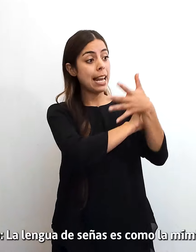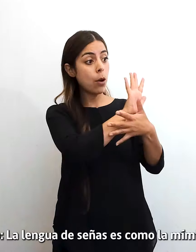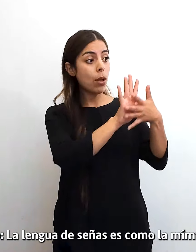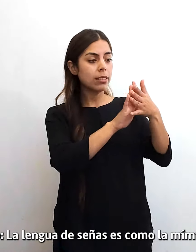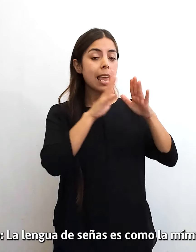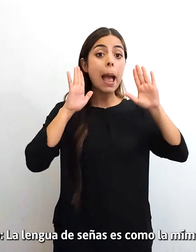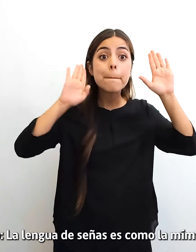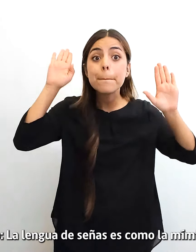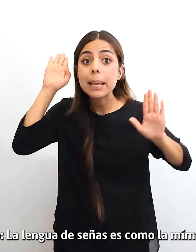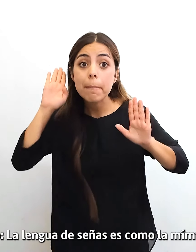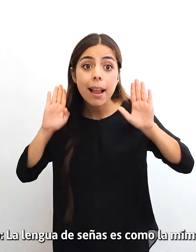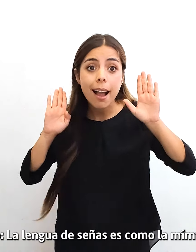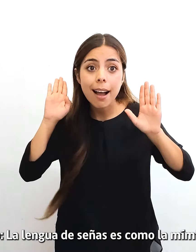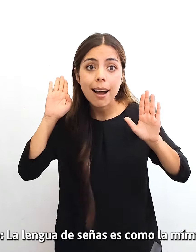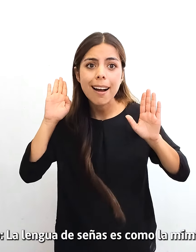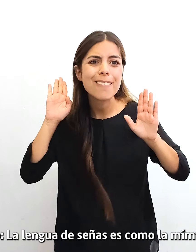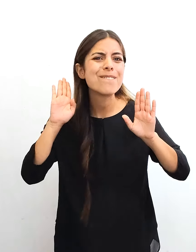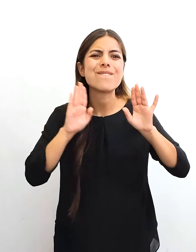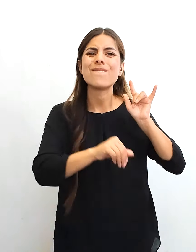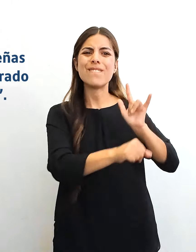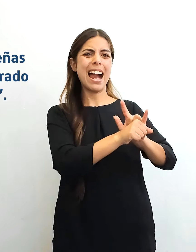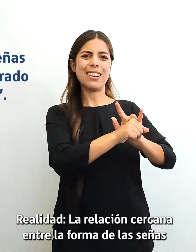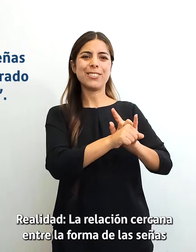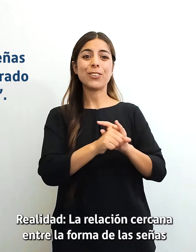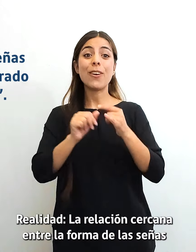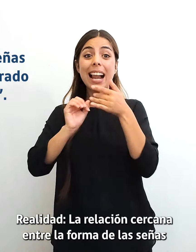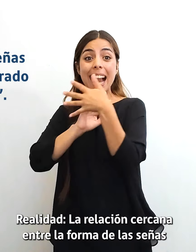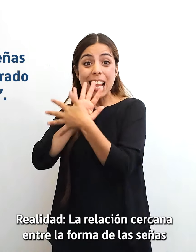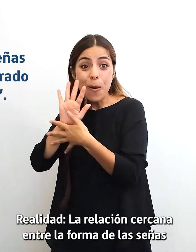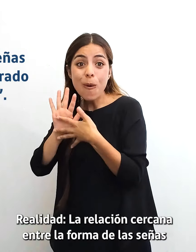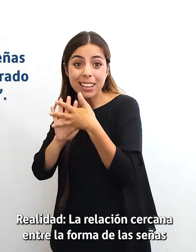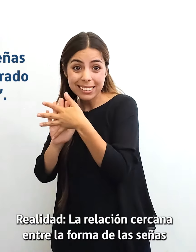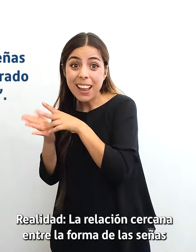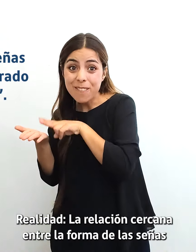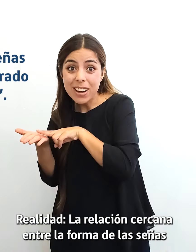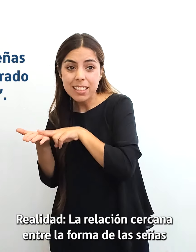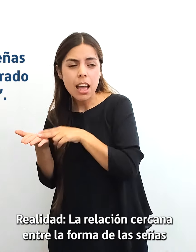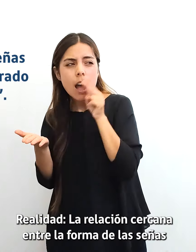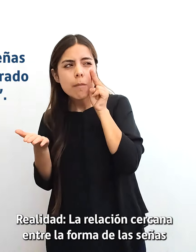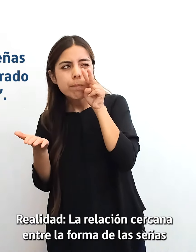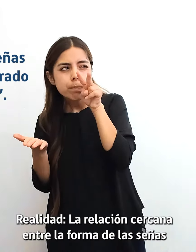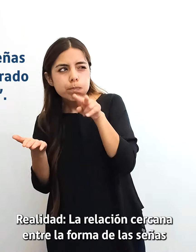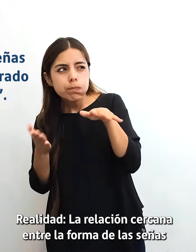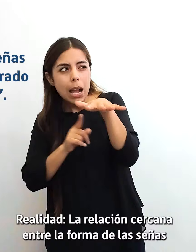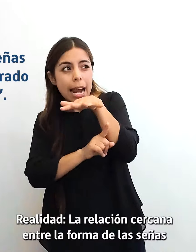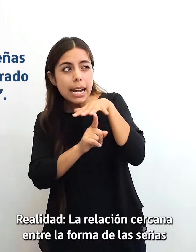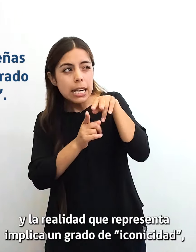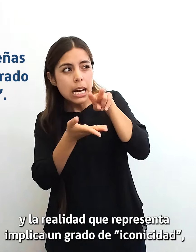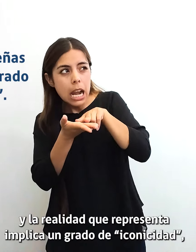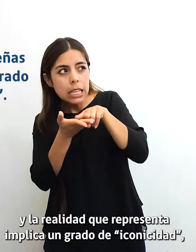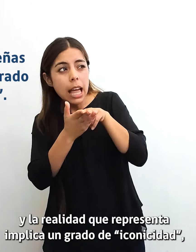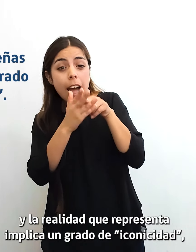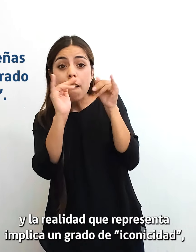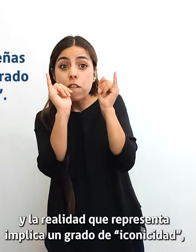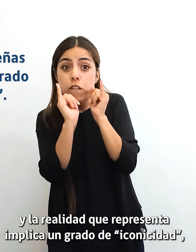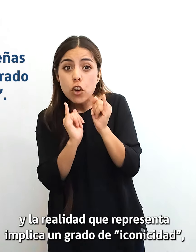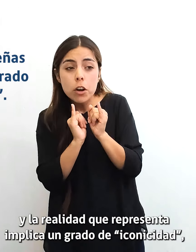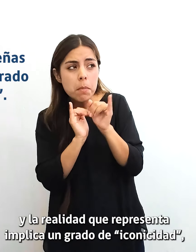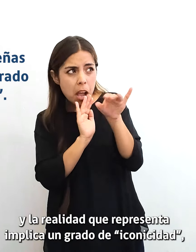lengua de señas es como la mímica. Realidad, la relación cercana entre la forma de la seña y la realidad que representa implica